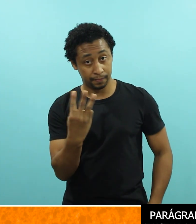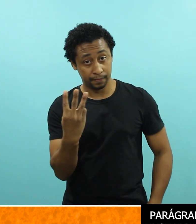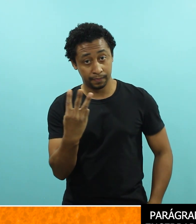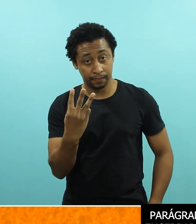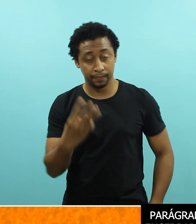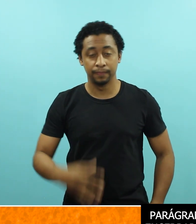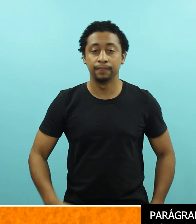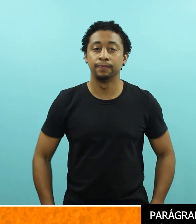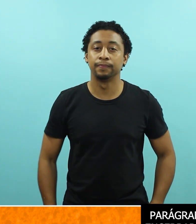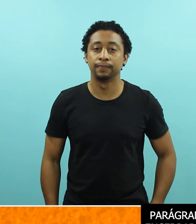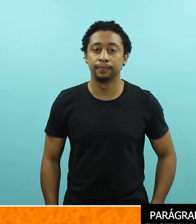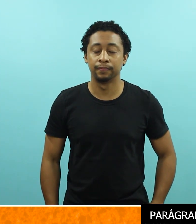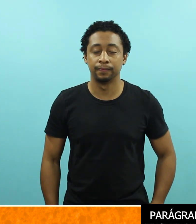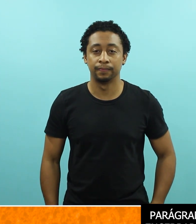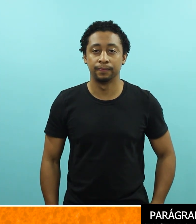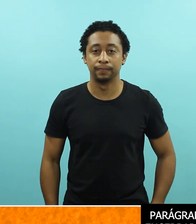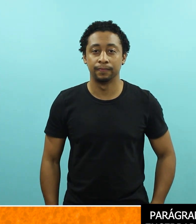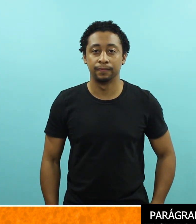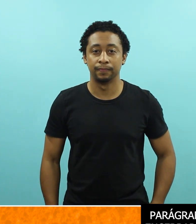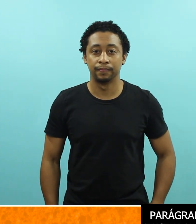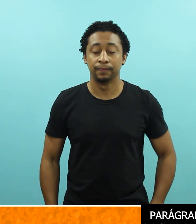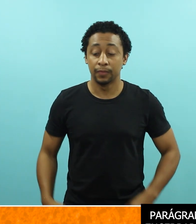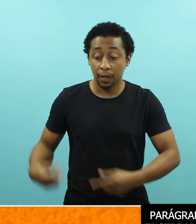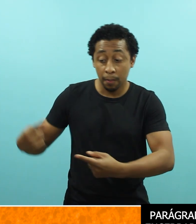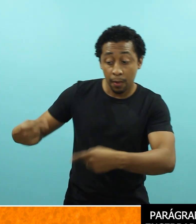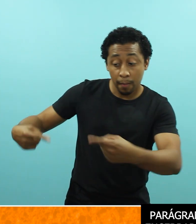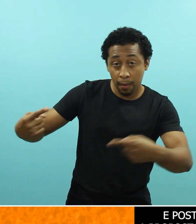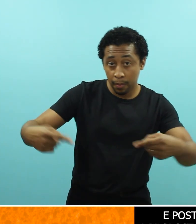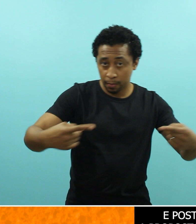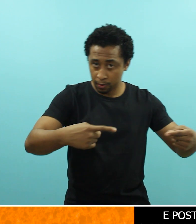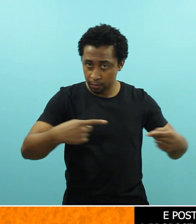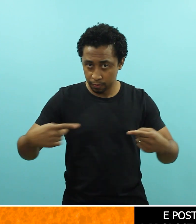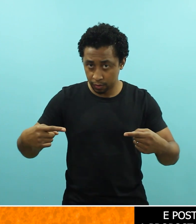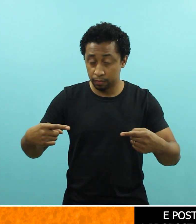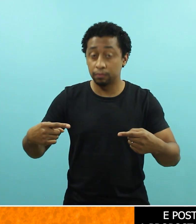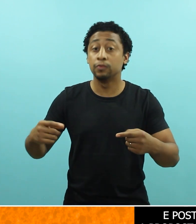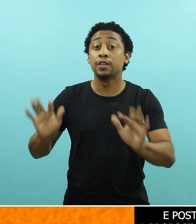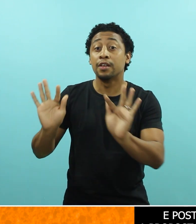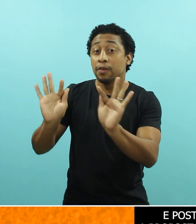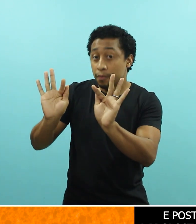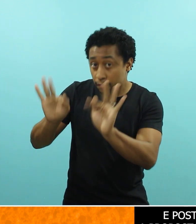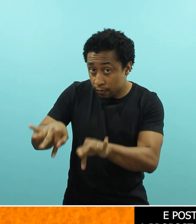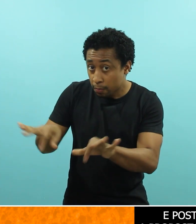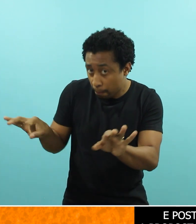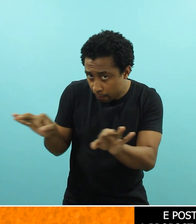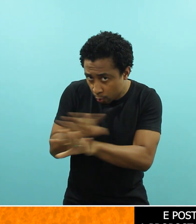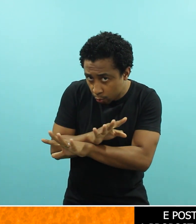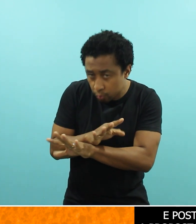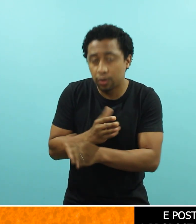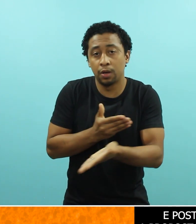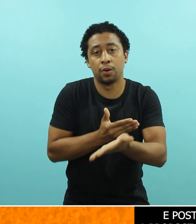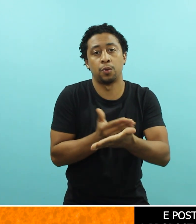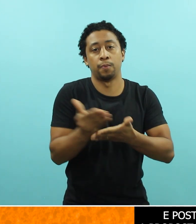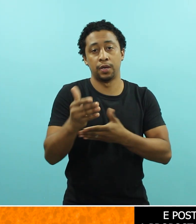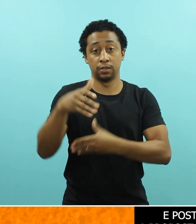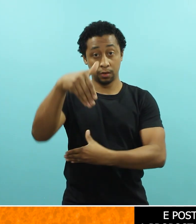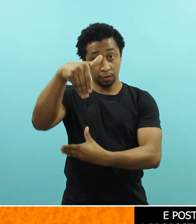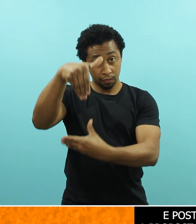Parágrafo 3º. Encerrada a discussão e posta a votos, a